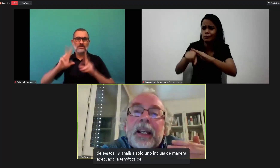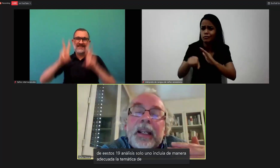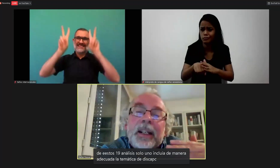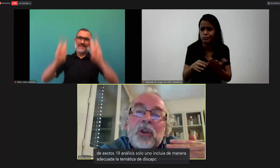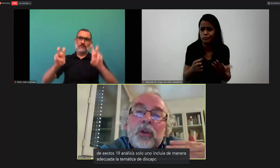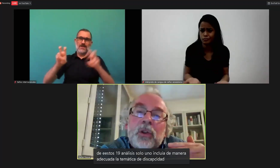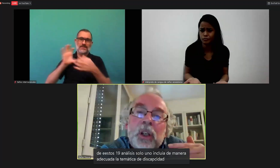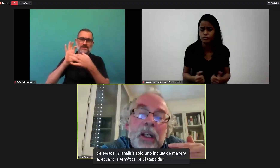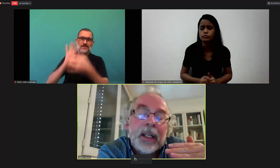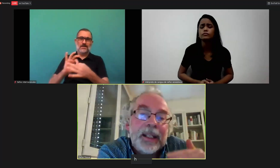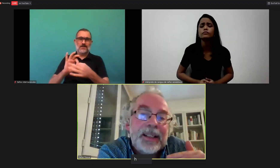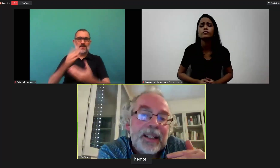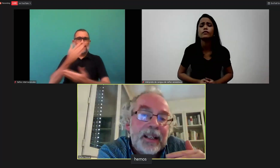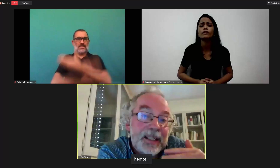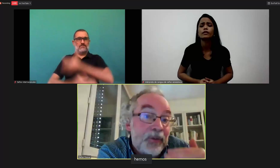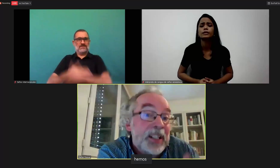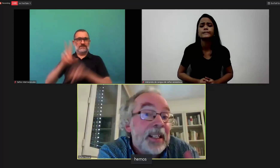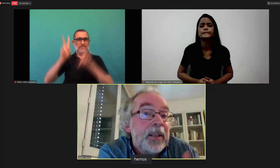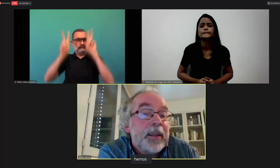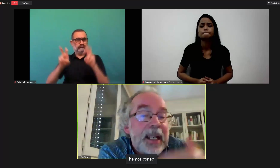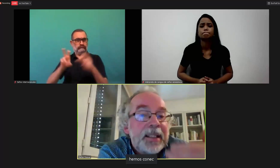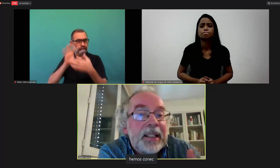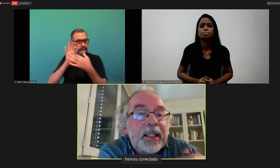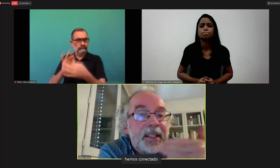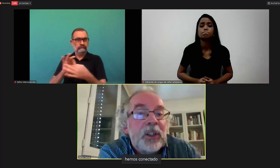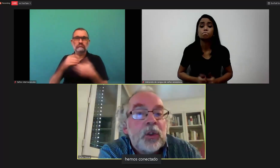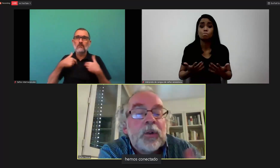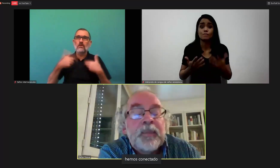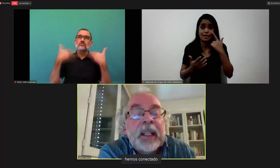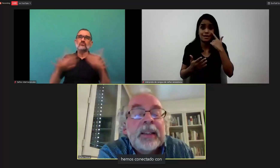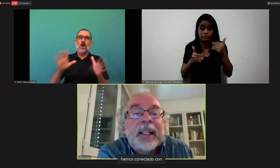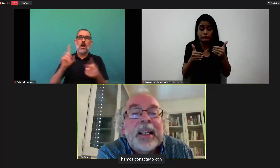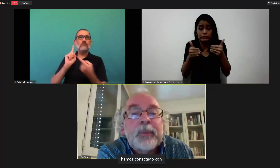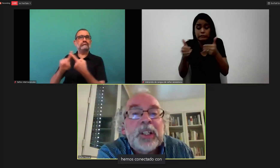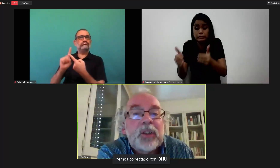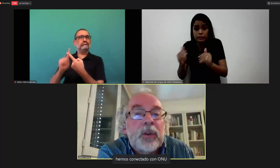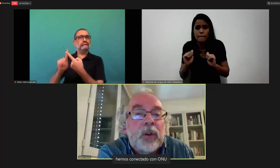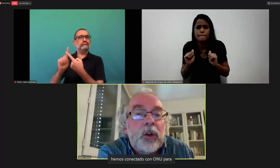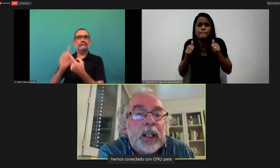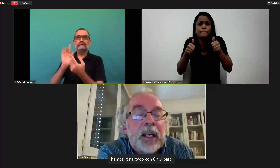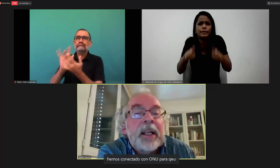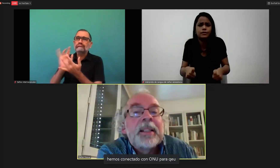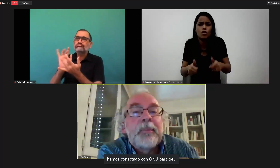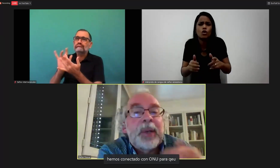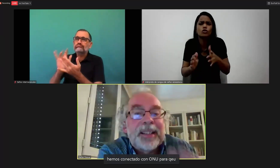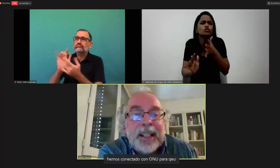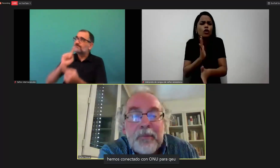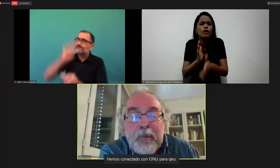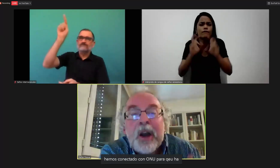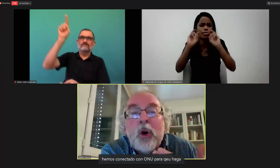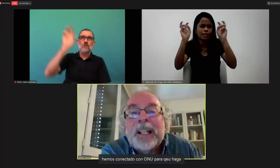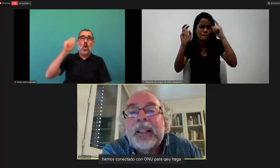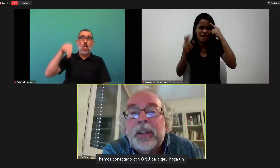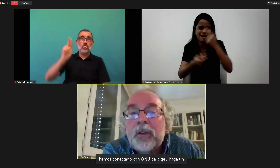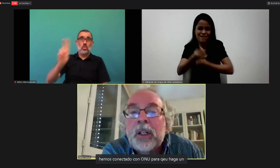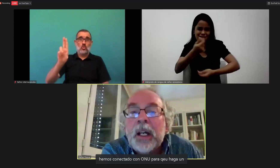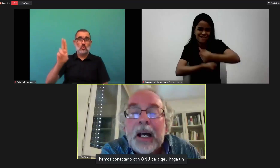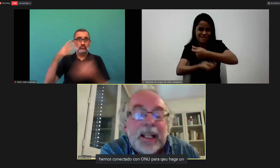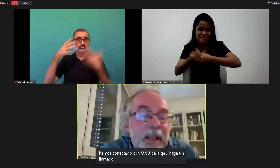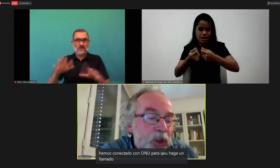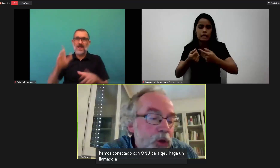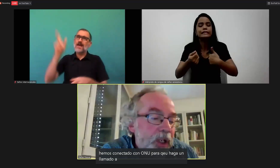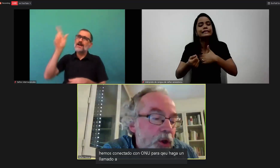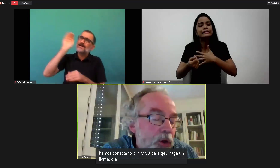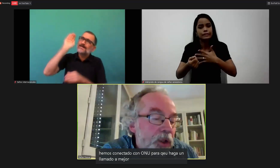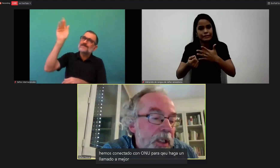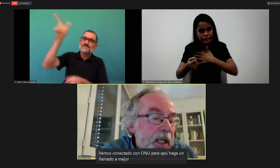para que en esa fase inicial del diseño de la respuesta socioeconómica se preste mejor atención